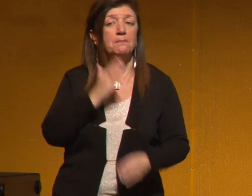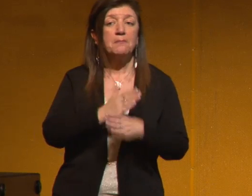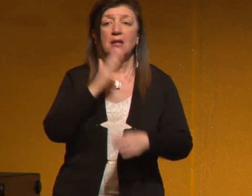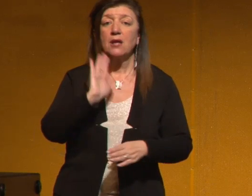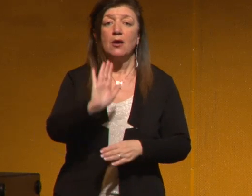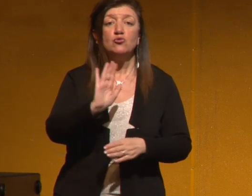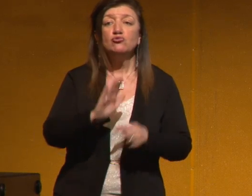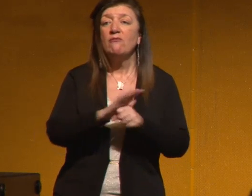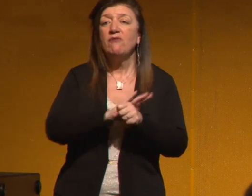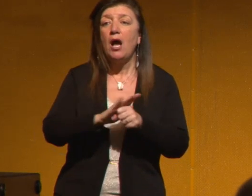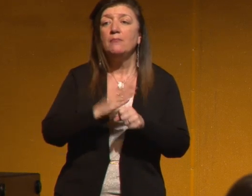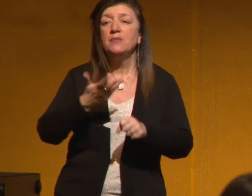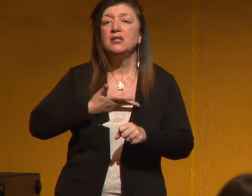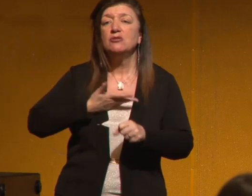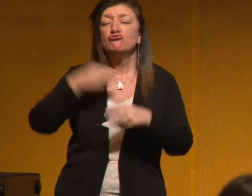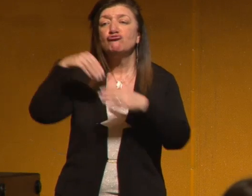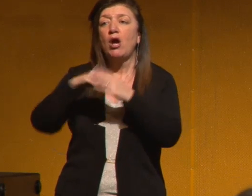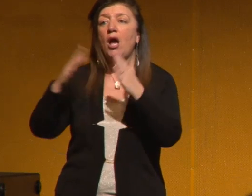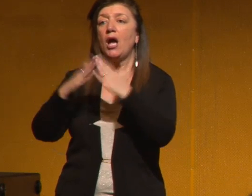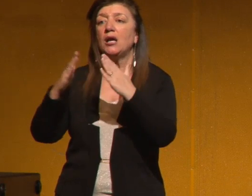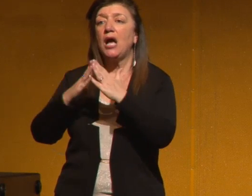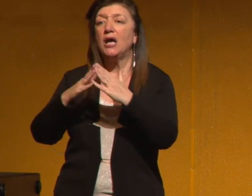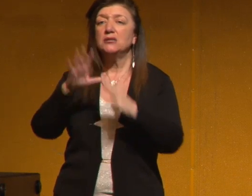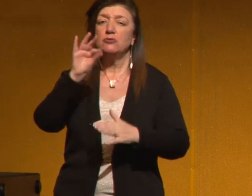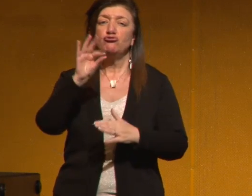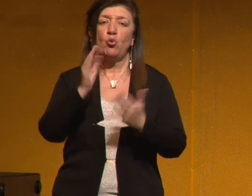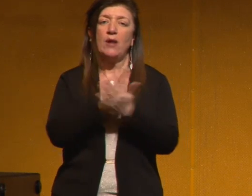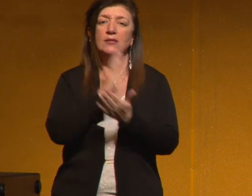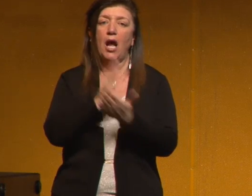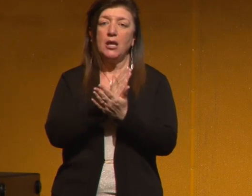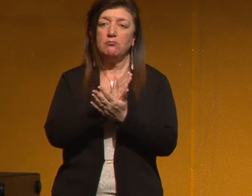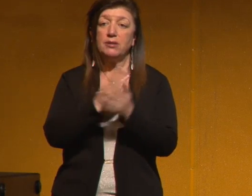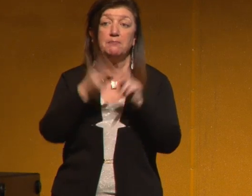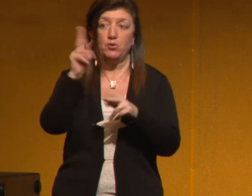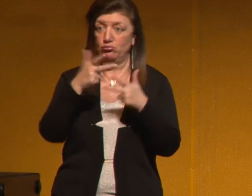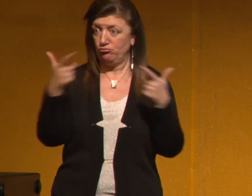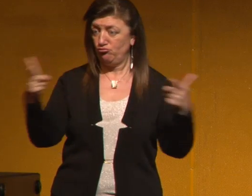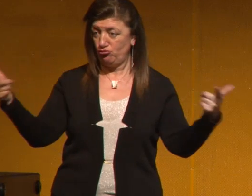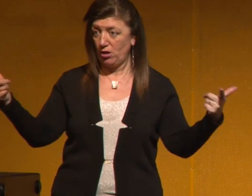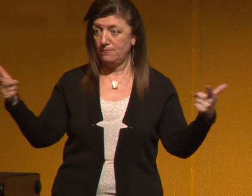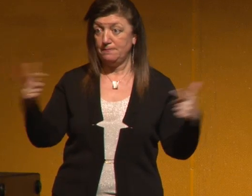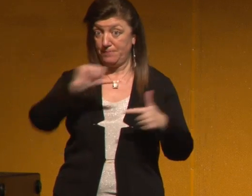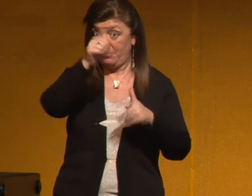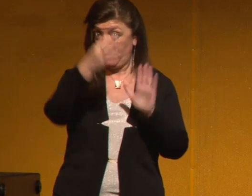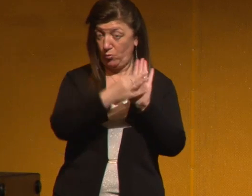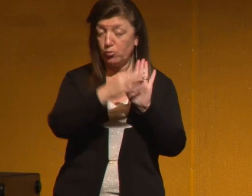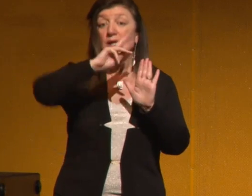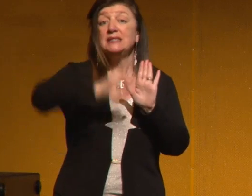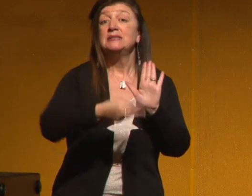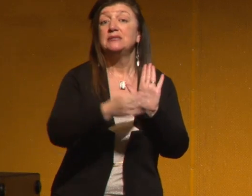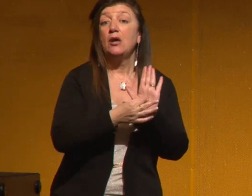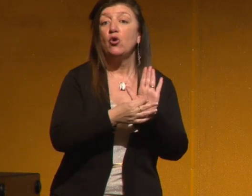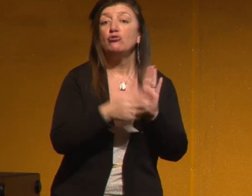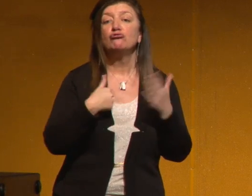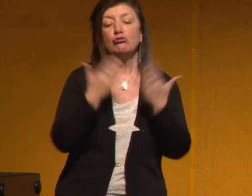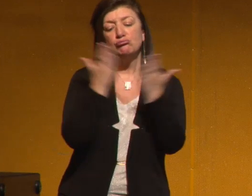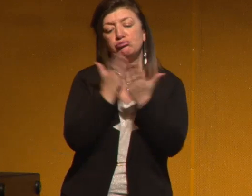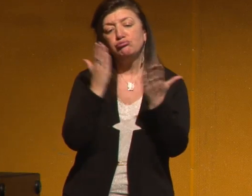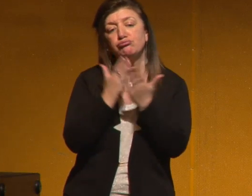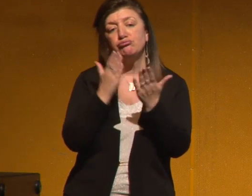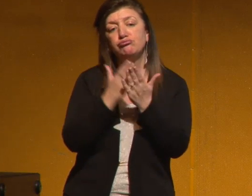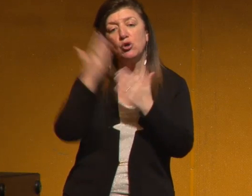possiede in casa non più di 50 libri in tutto la seconda a scuola si studia prevalentemente su dei libri